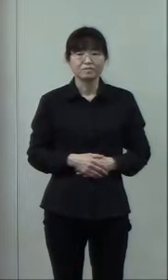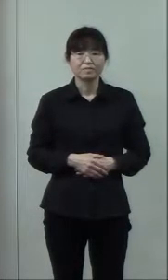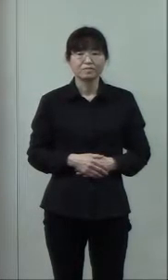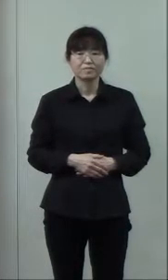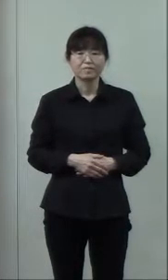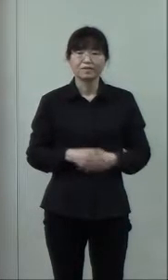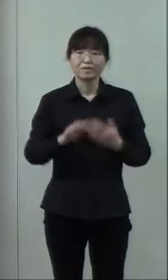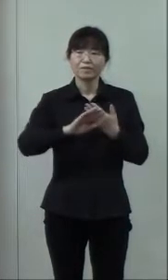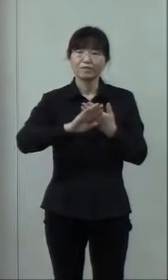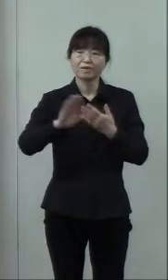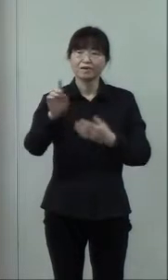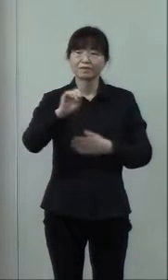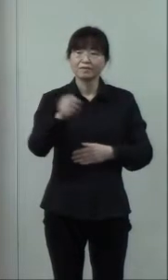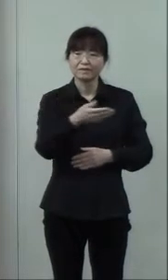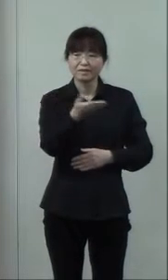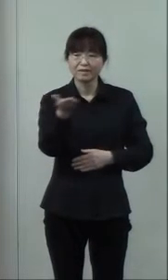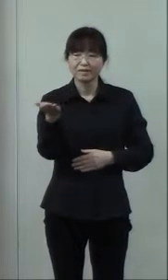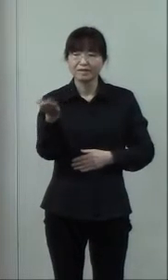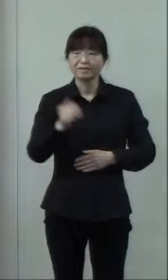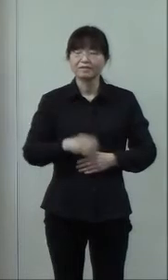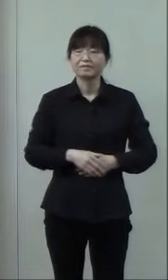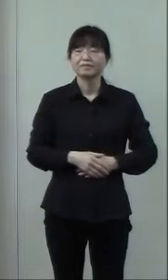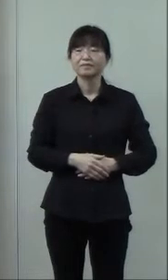他にはございませんでしょう？